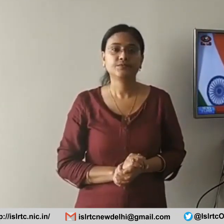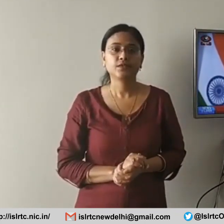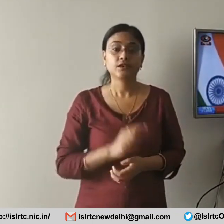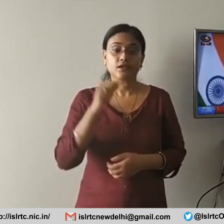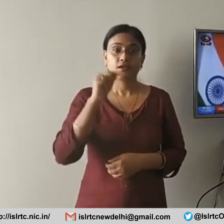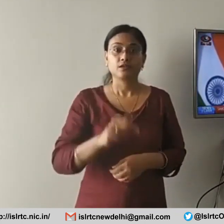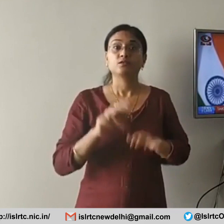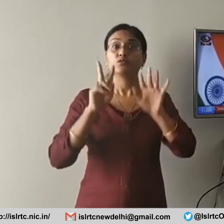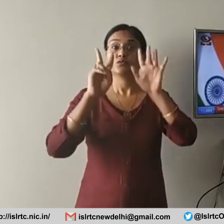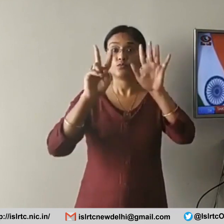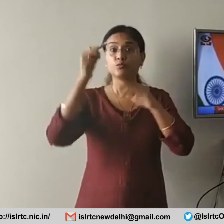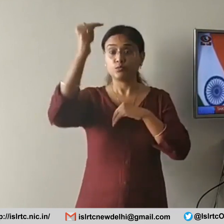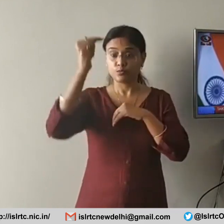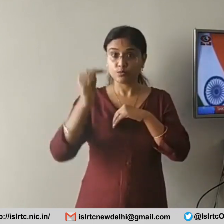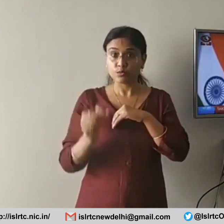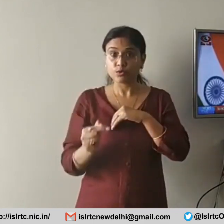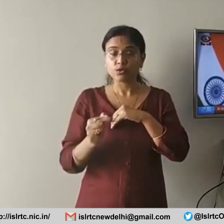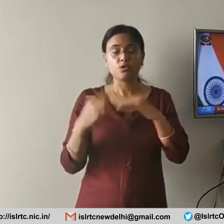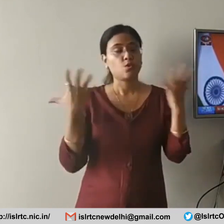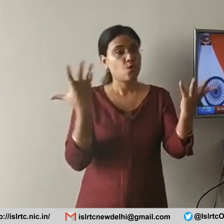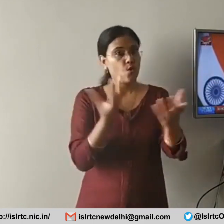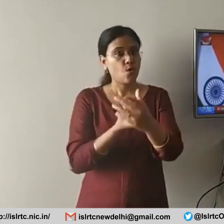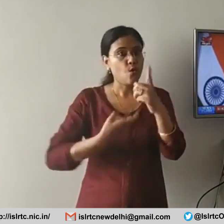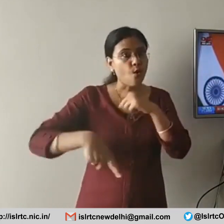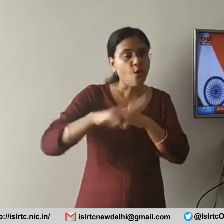इन 7 बातों में आपका साथ,